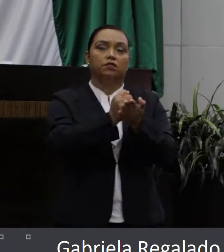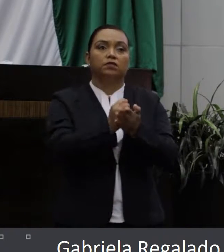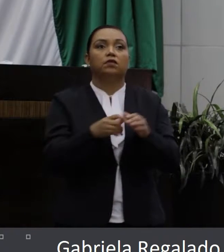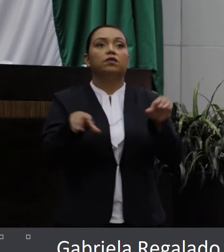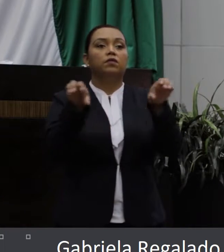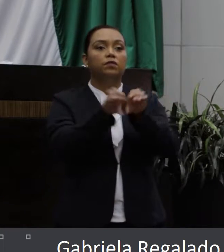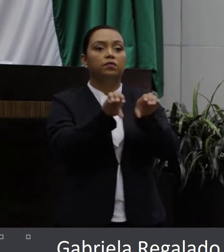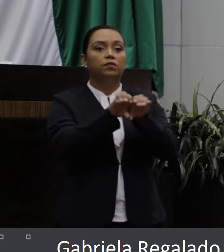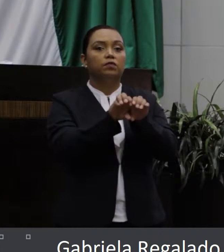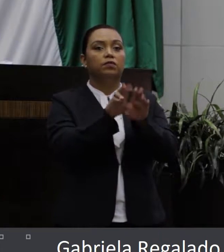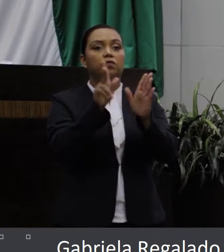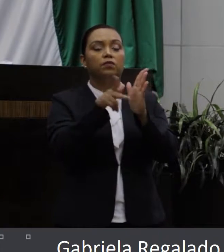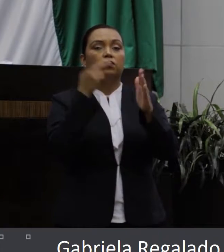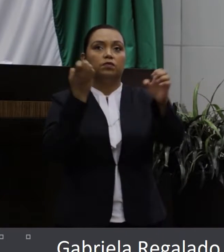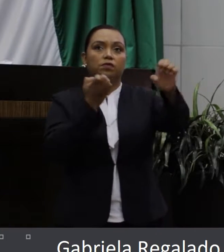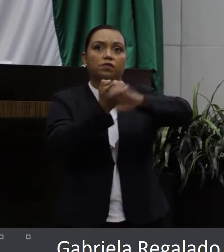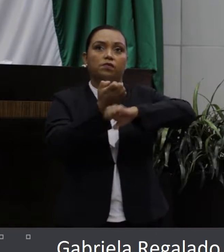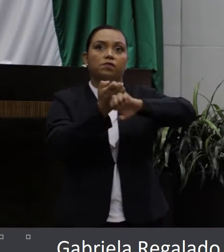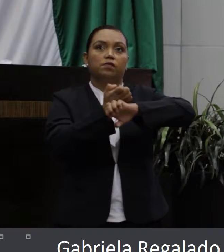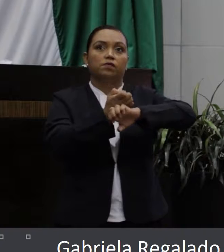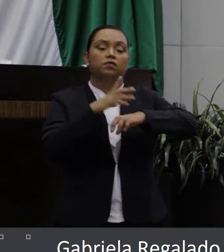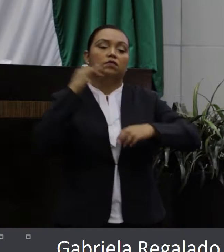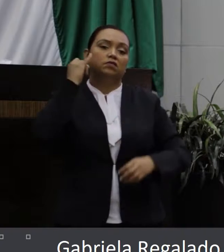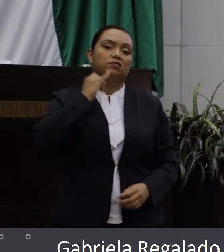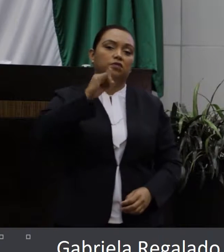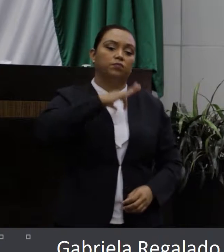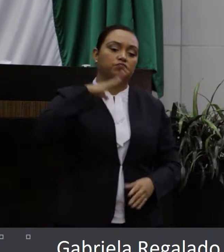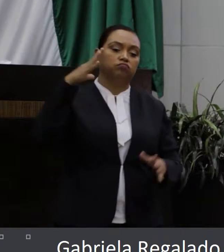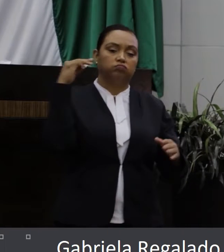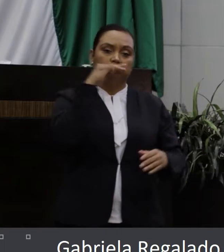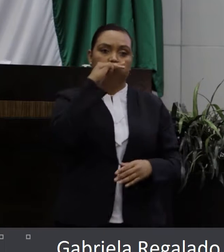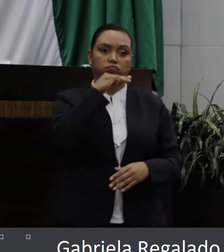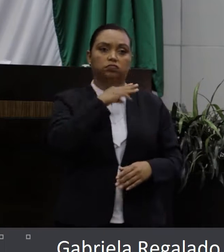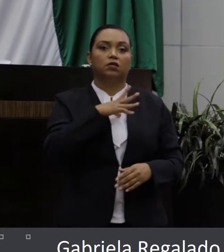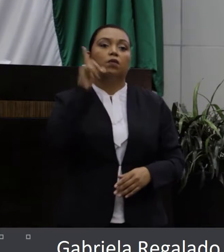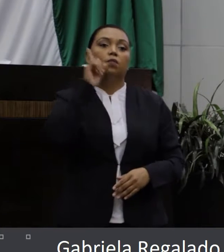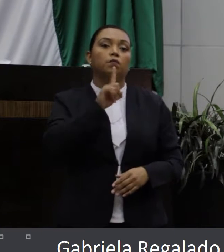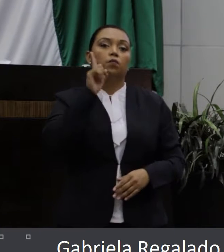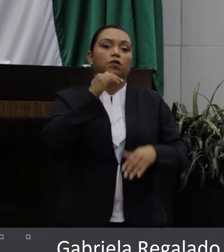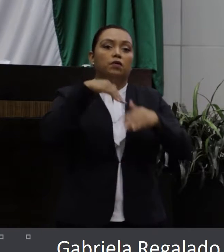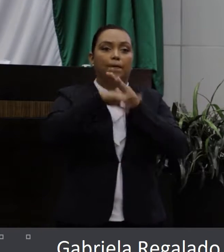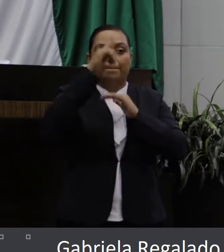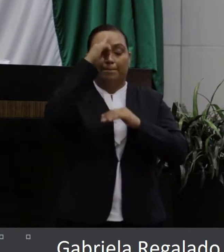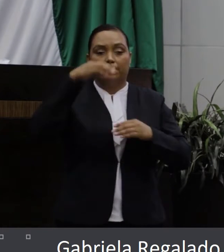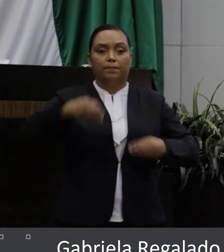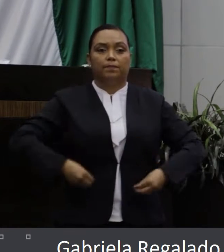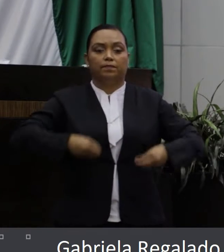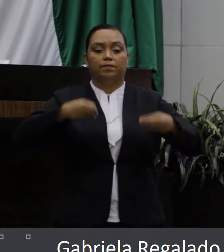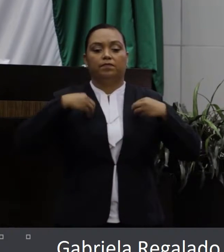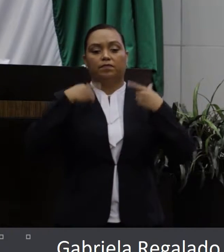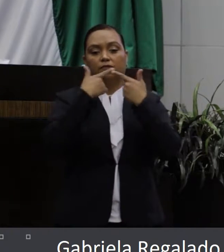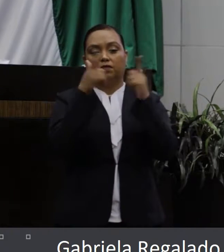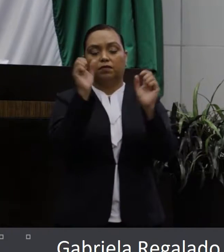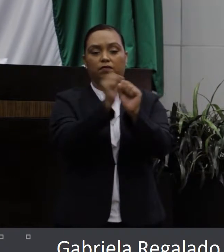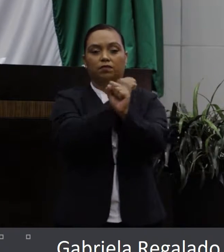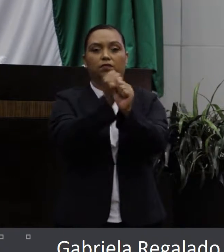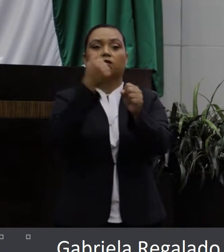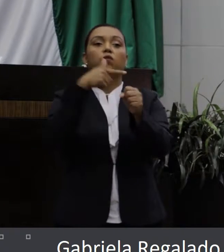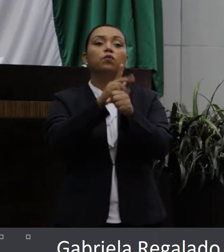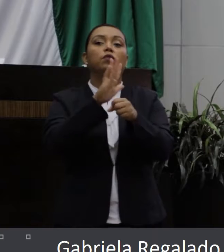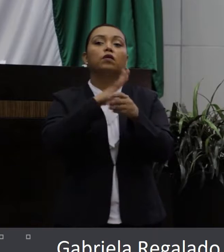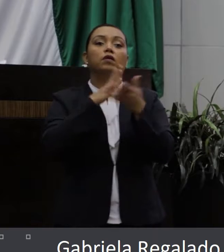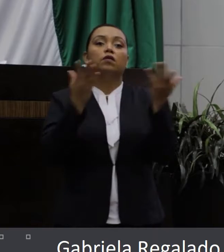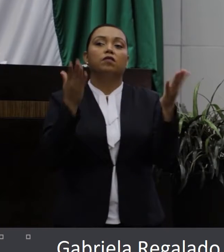como en otros estados estamos lejos de garantizar el acceso de las mujeres a una vida libre de violencia, por lo que